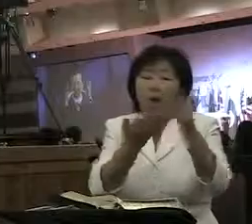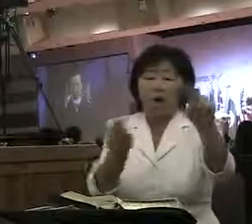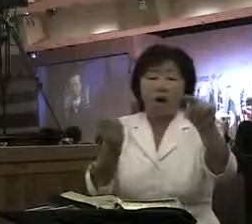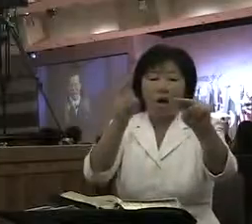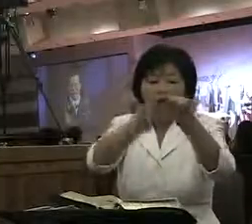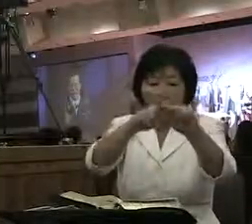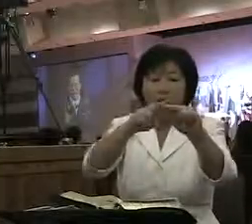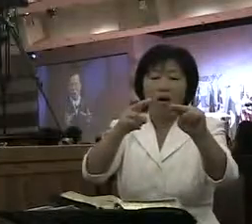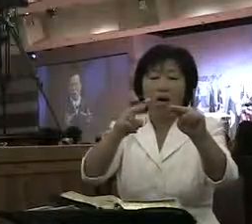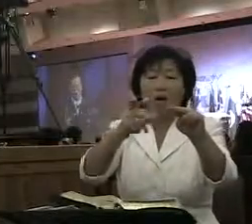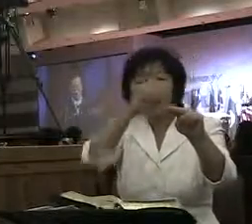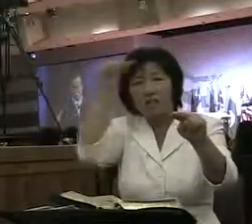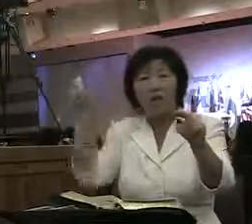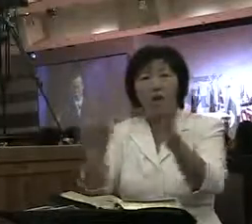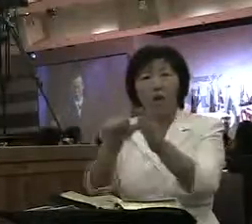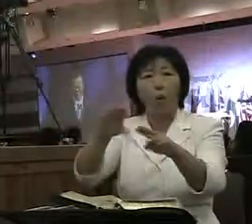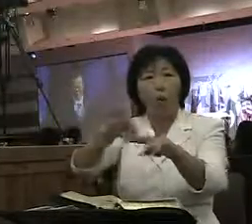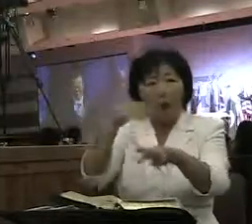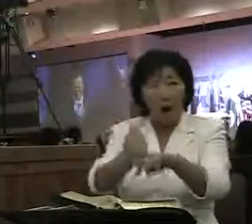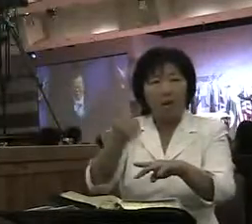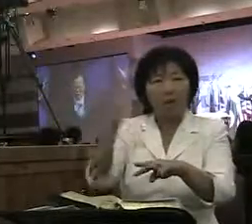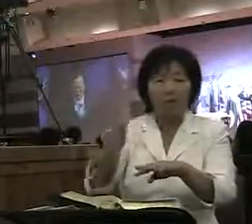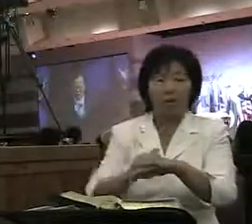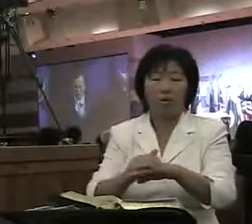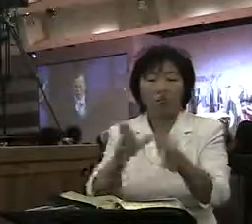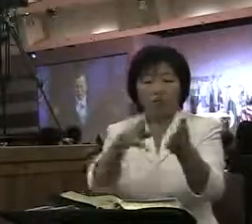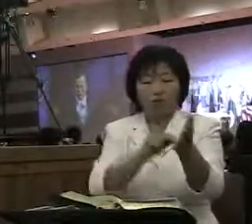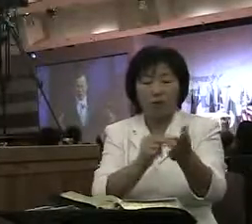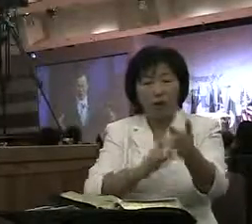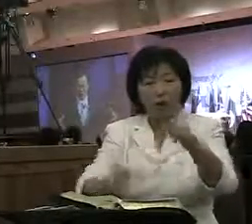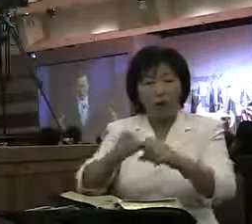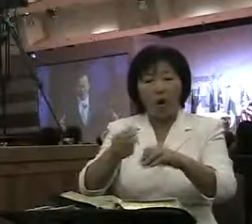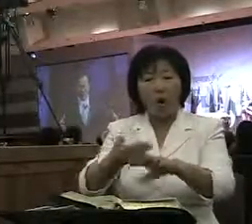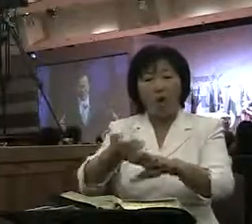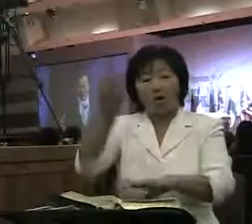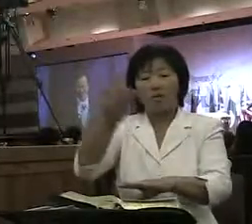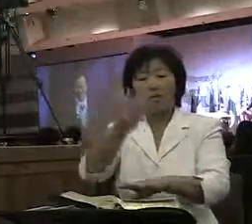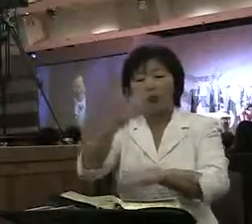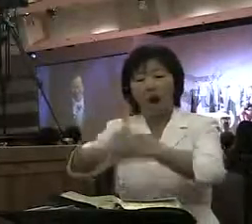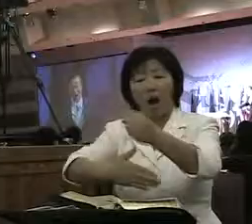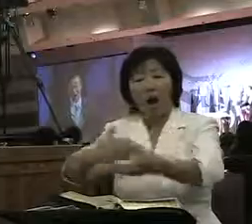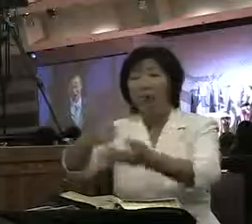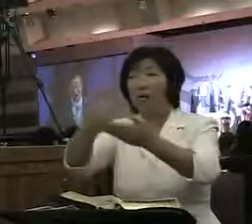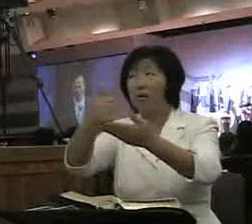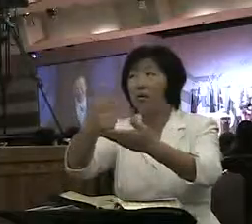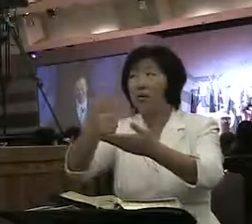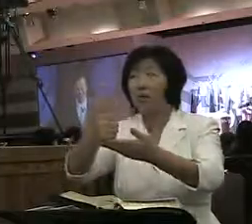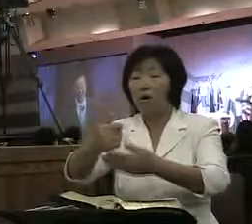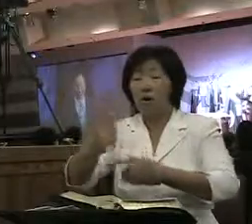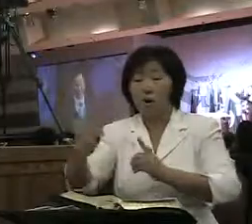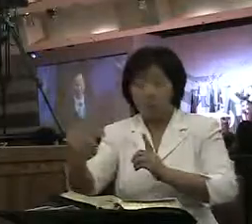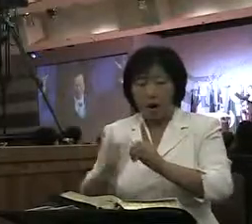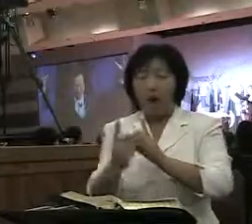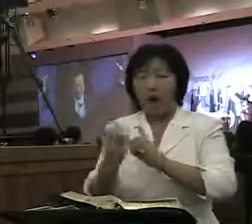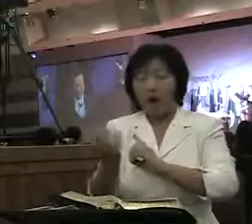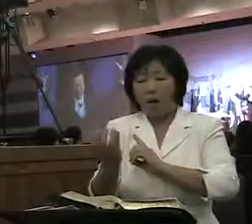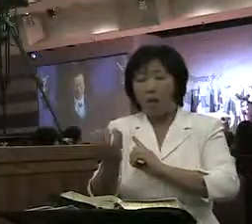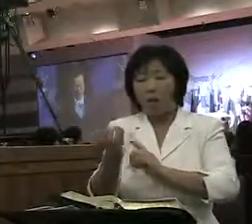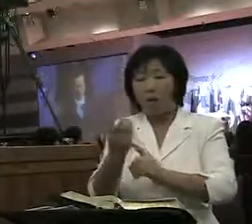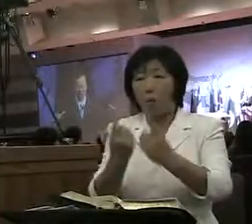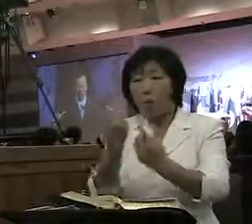우리의 인생의 왕이 되시고 문제보다 큰 하나님, 우리가 지금 당하고 있는 그 아픔보다 더 위대하신